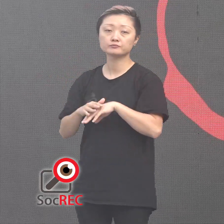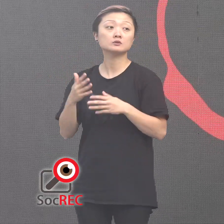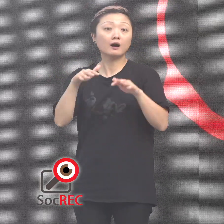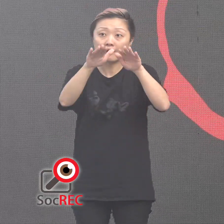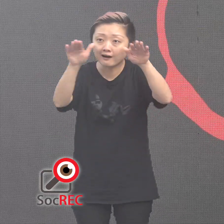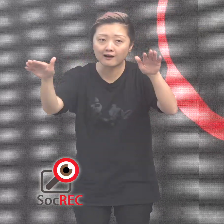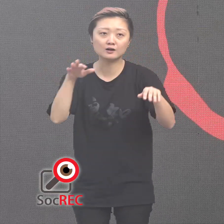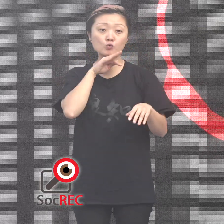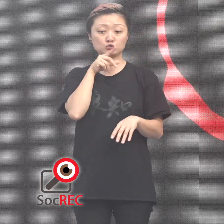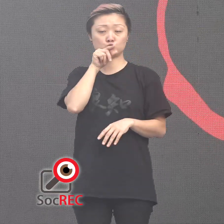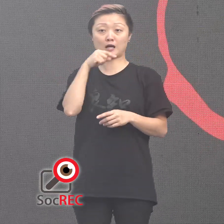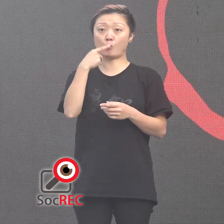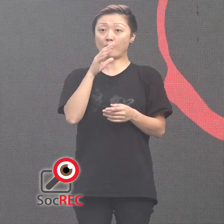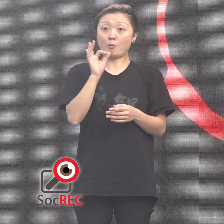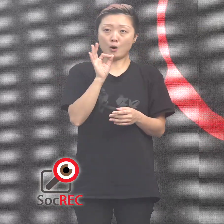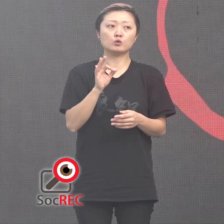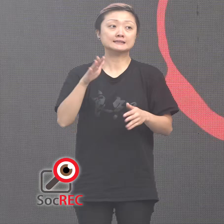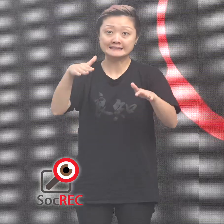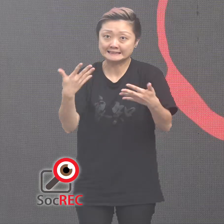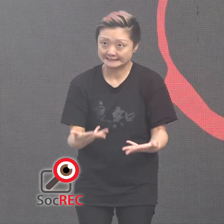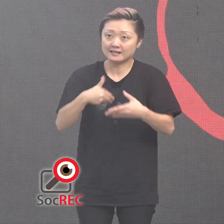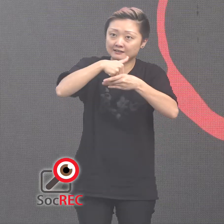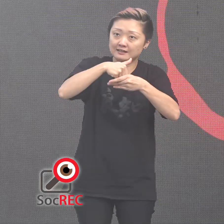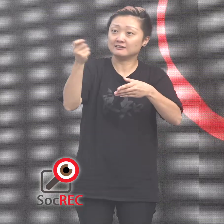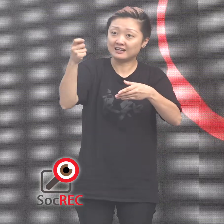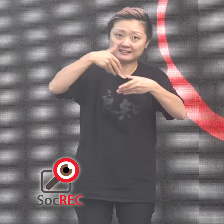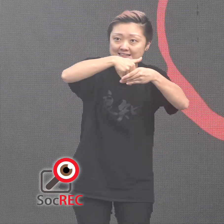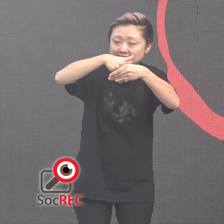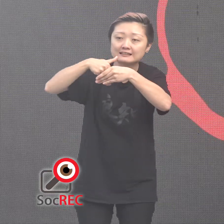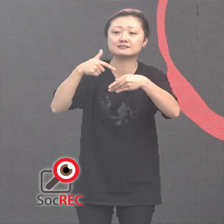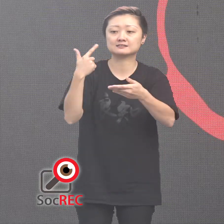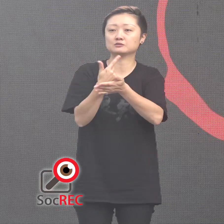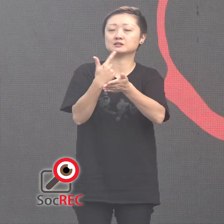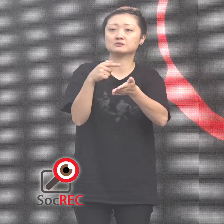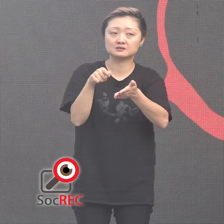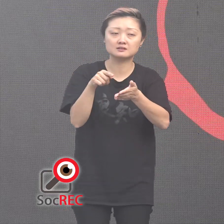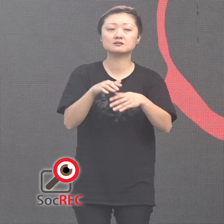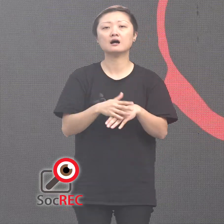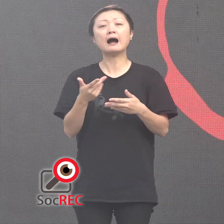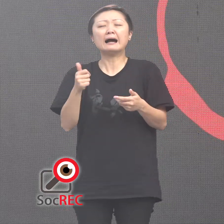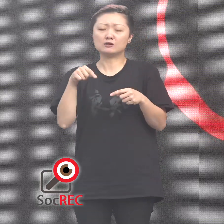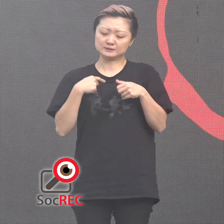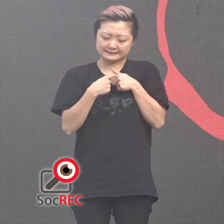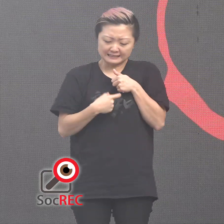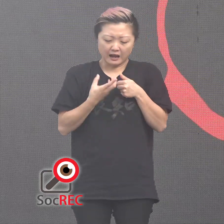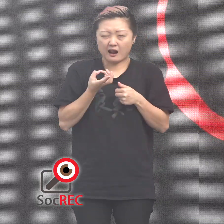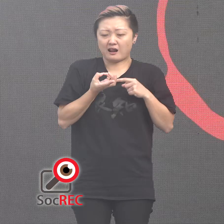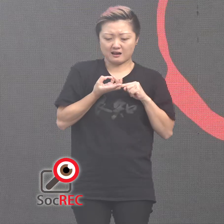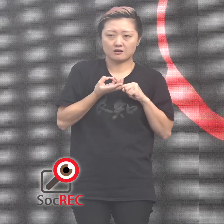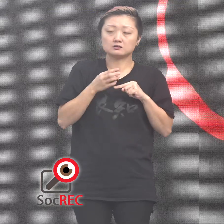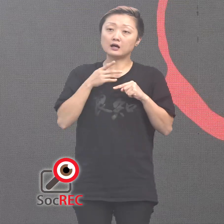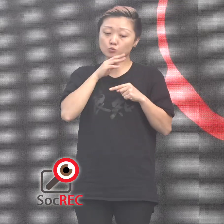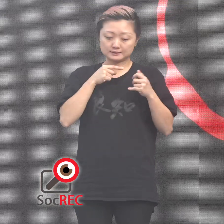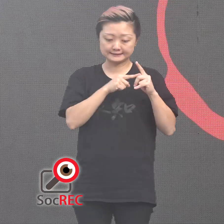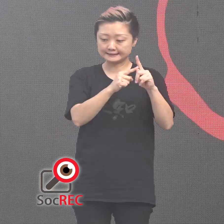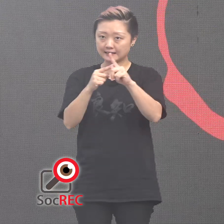Twitter 的記得開 Twitter。 咁大家呢，即雖然每一個人的力量可能是很微小，但是當我們集中